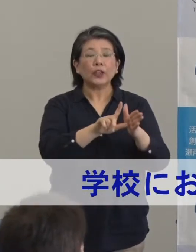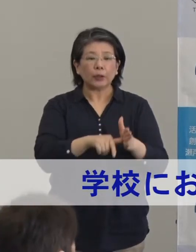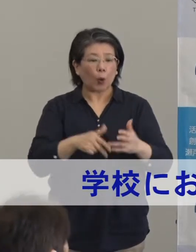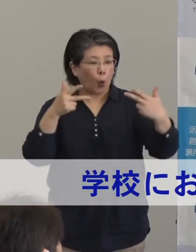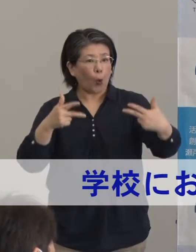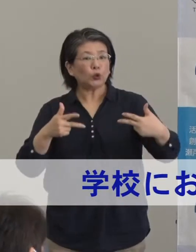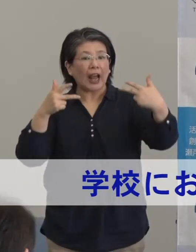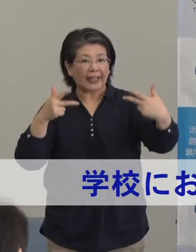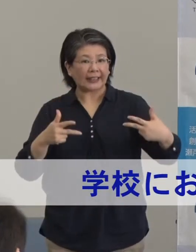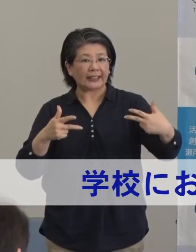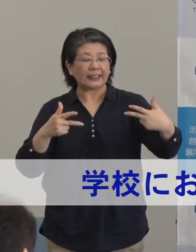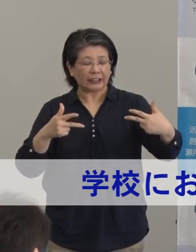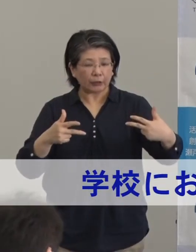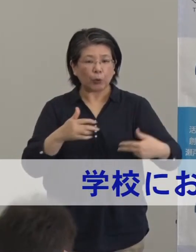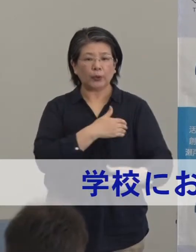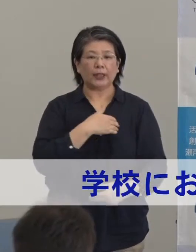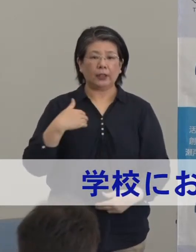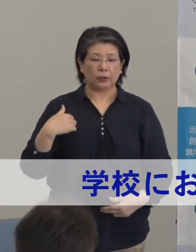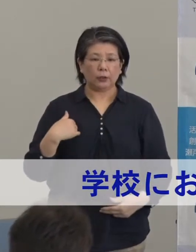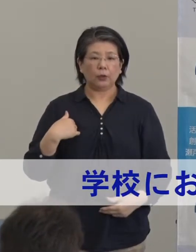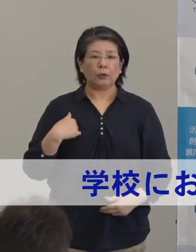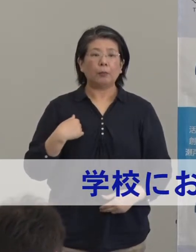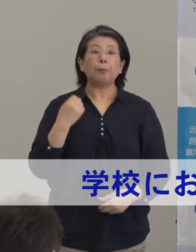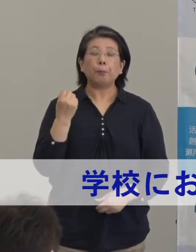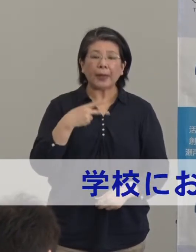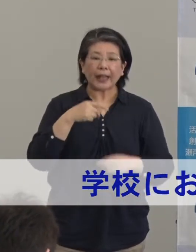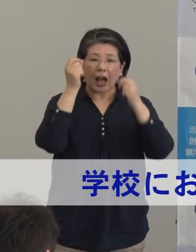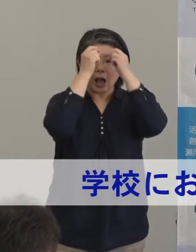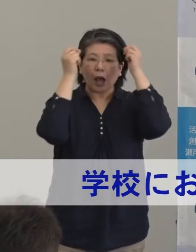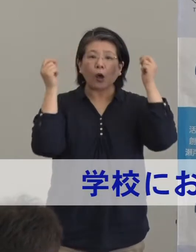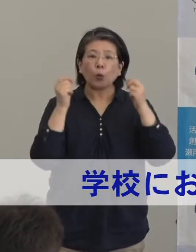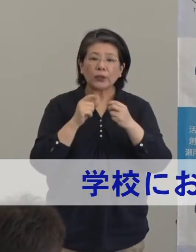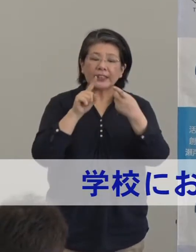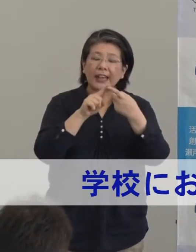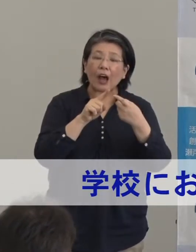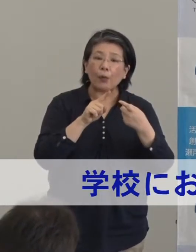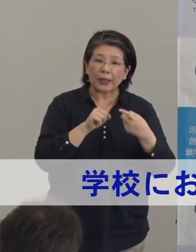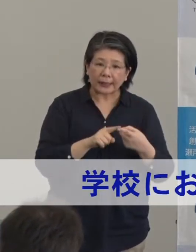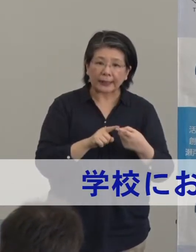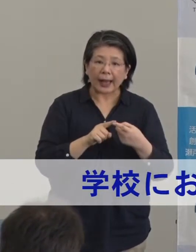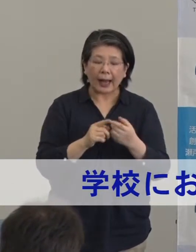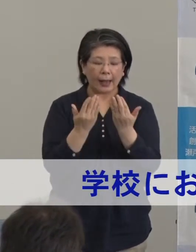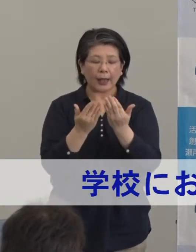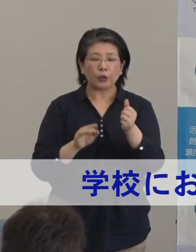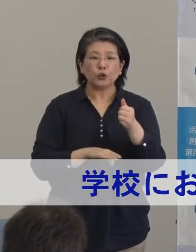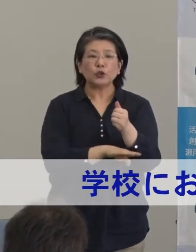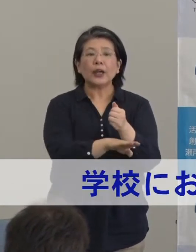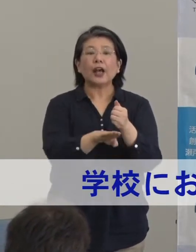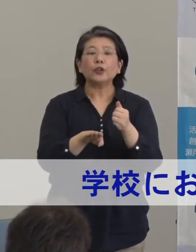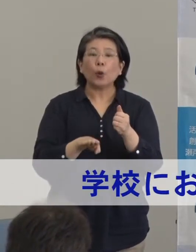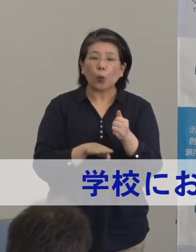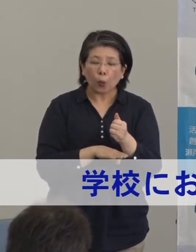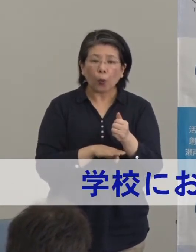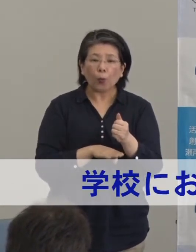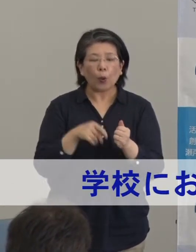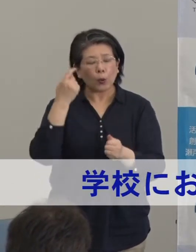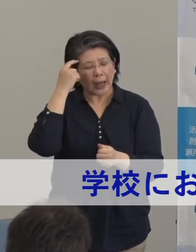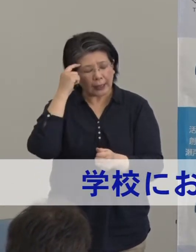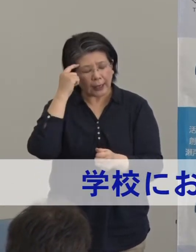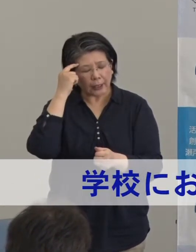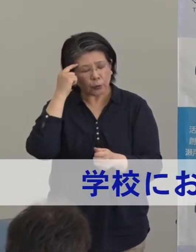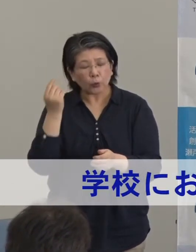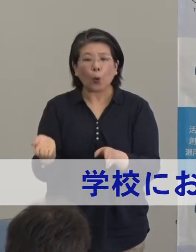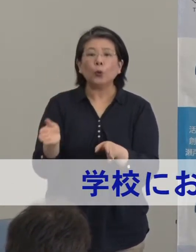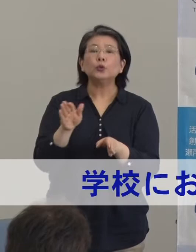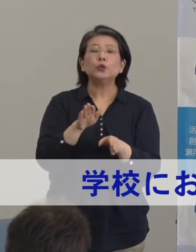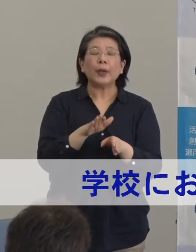個別の個々人によっていろんな多様な学習環境といったものを今後は考えていかなきゃならないと、まあ、そういう意味でもこ